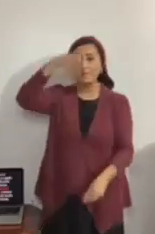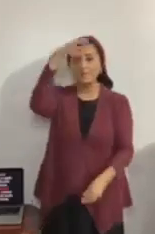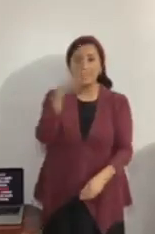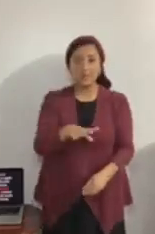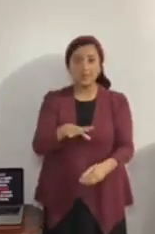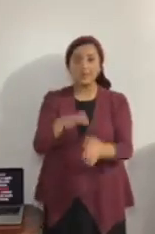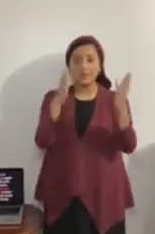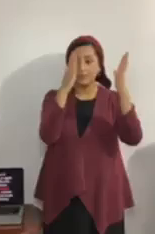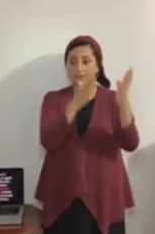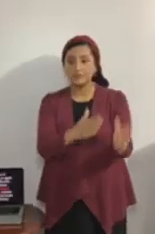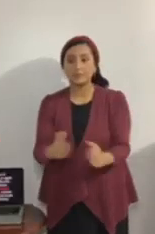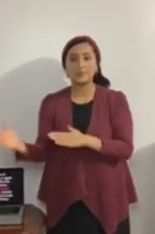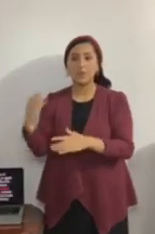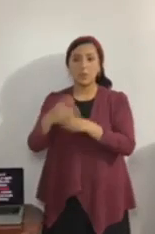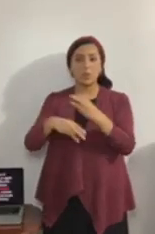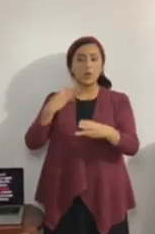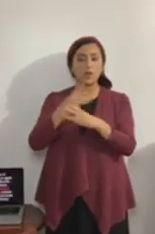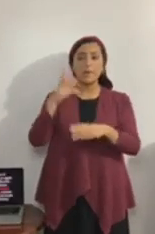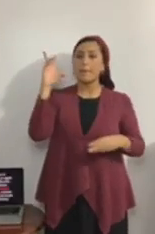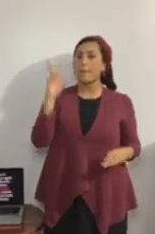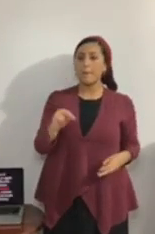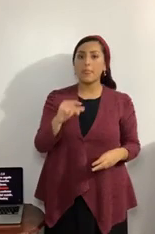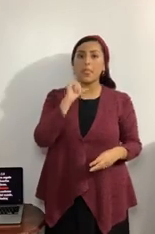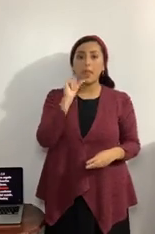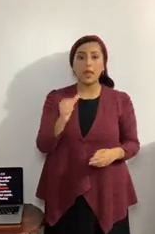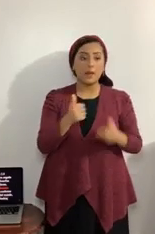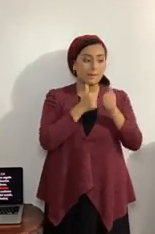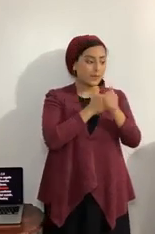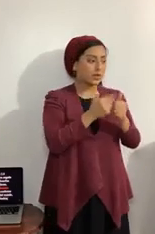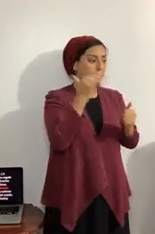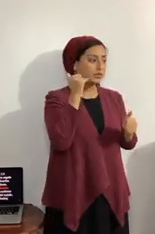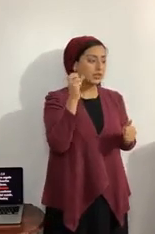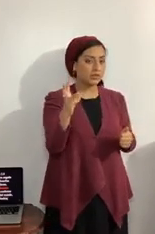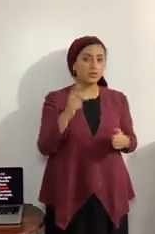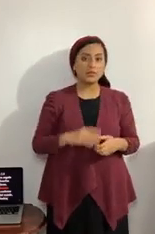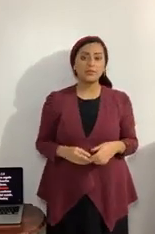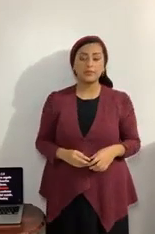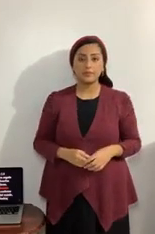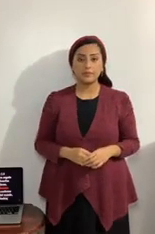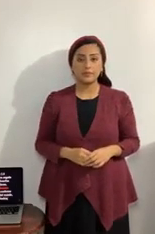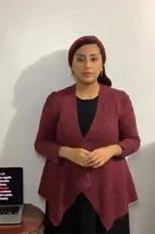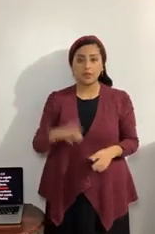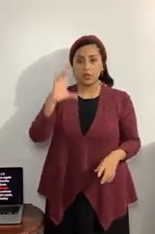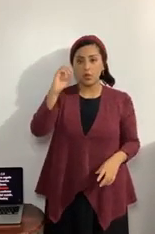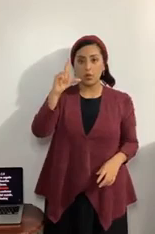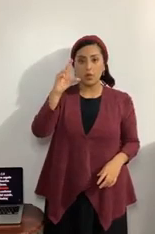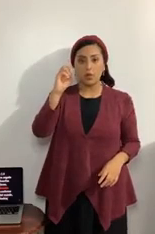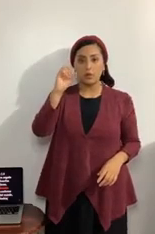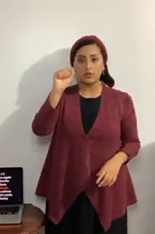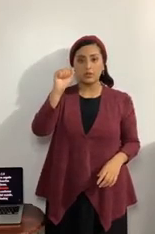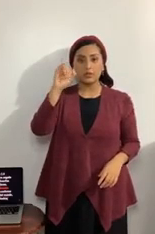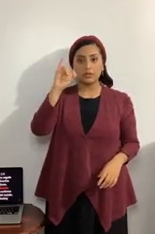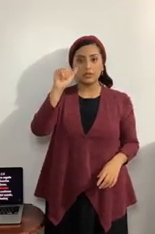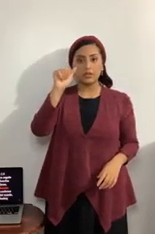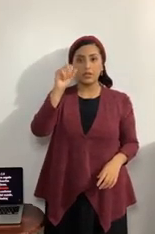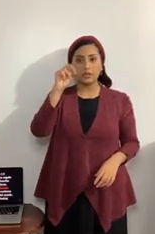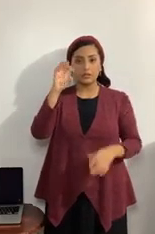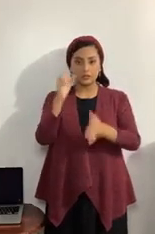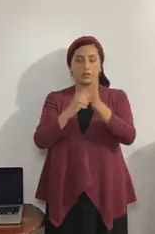los rudimentos del mundo, y no según Yahshua HaMashiach. Colosenses 2:8. Entonces, si usted tiene